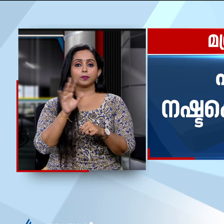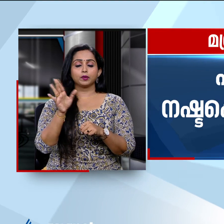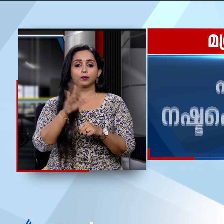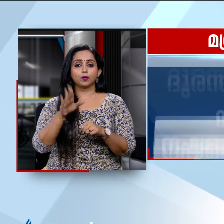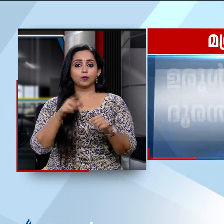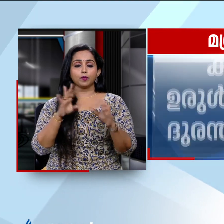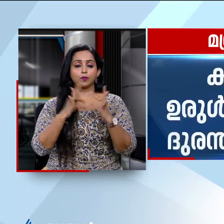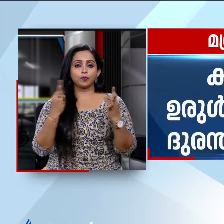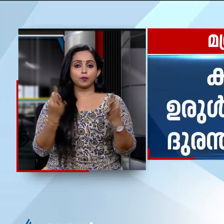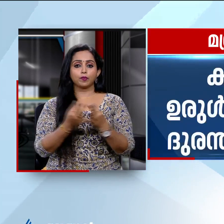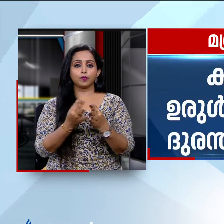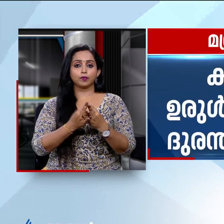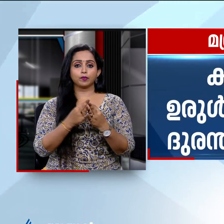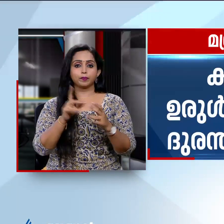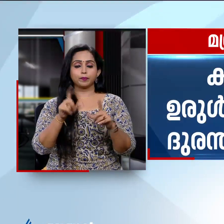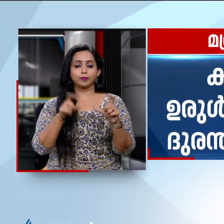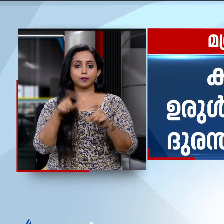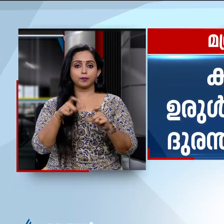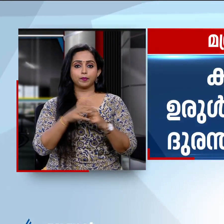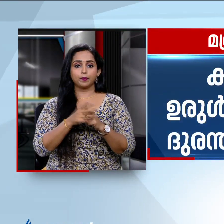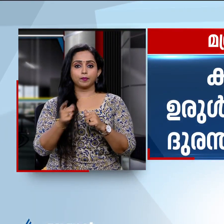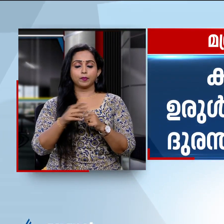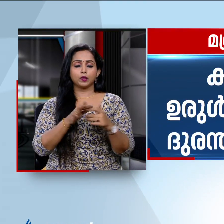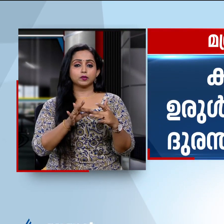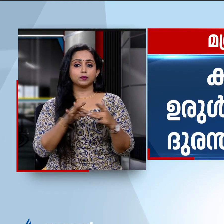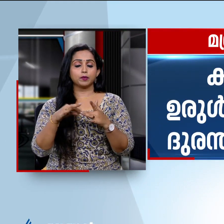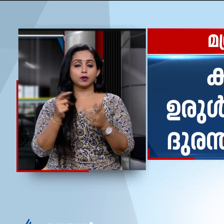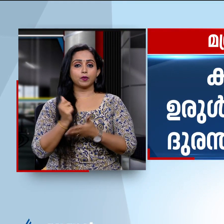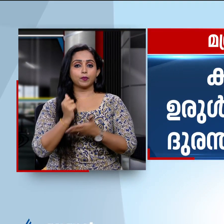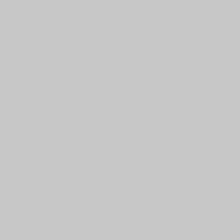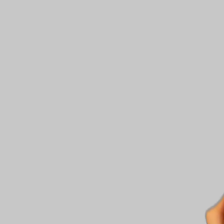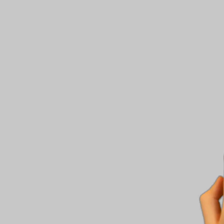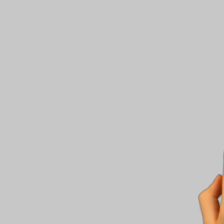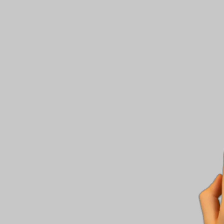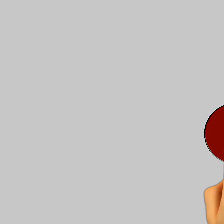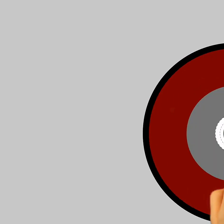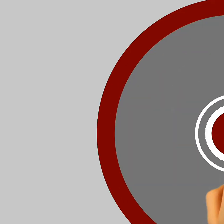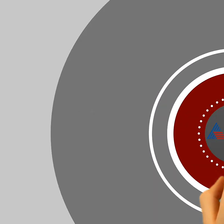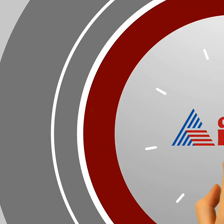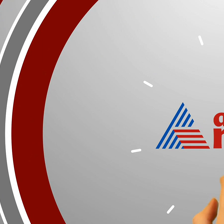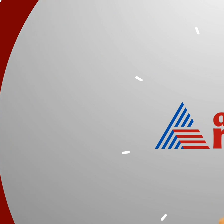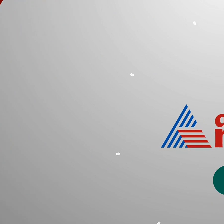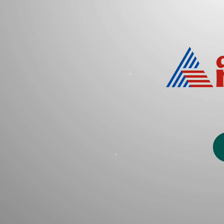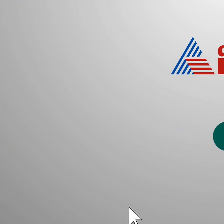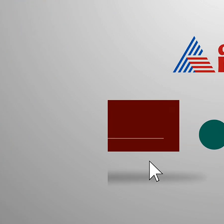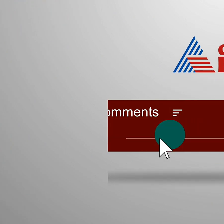കുടുംബങ്ങളിലെ ആളുകൾക്കും പ്രത്യേക ധനസഹായം നൽകാനും തീരുമാനിച്ചിട്ടുണ്ട്.